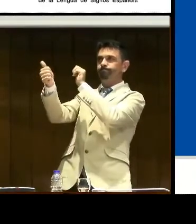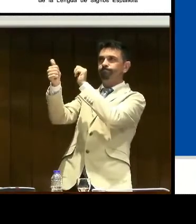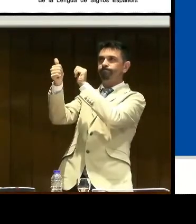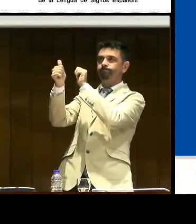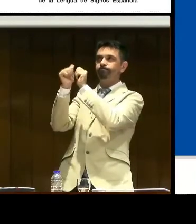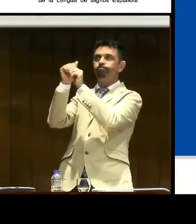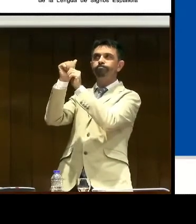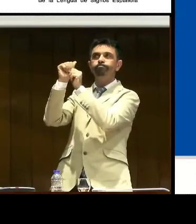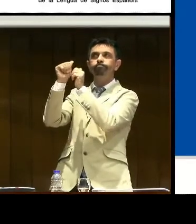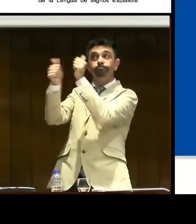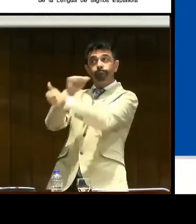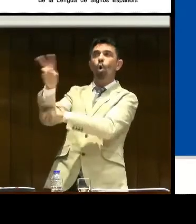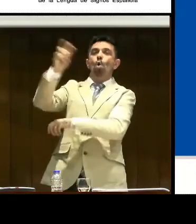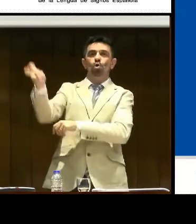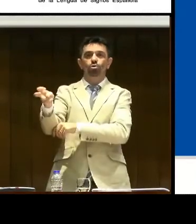Diane Brentari.